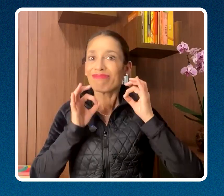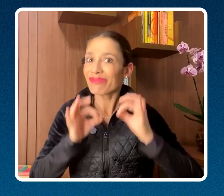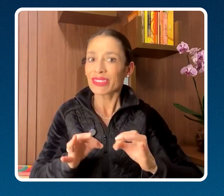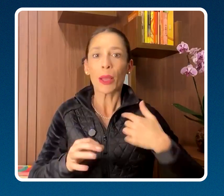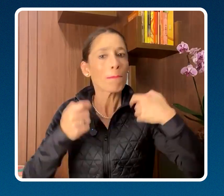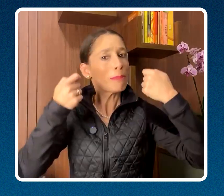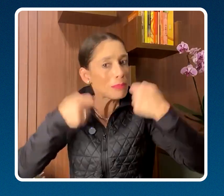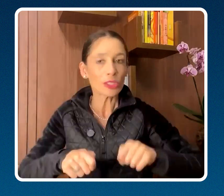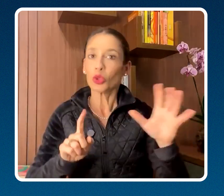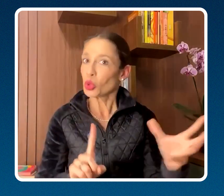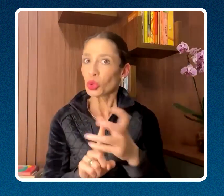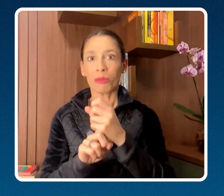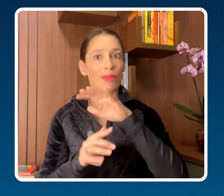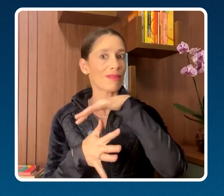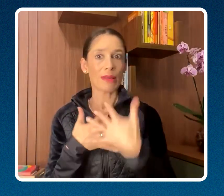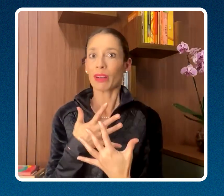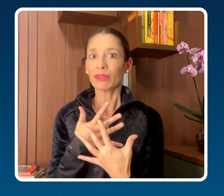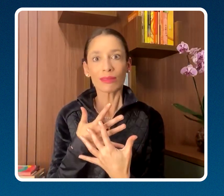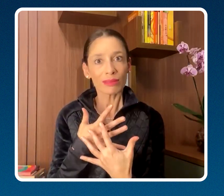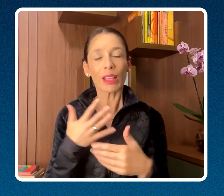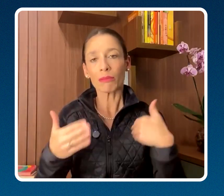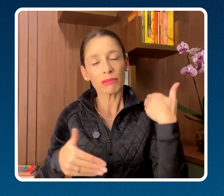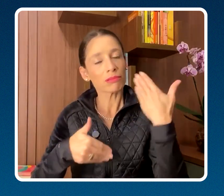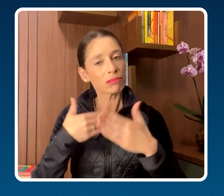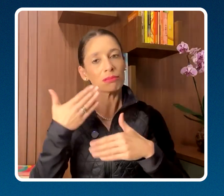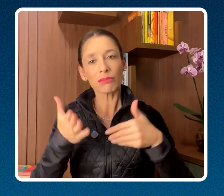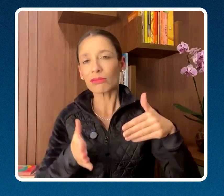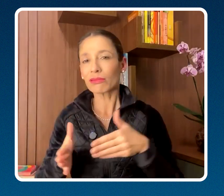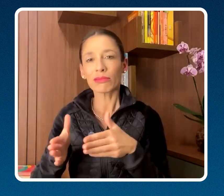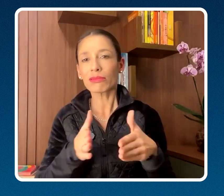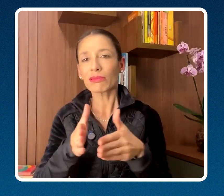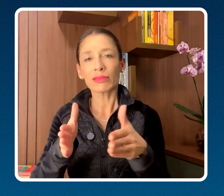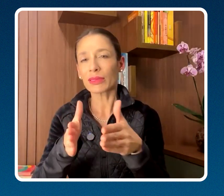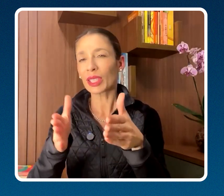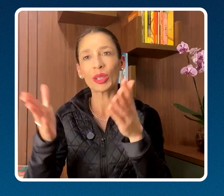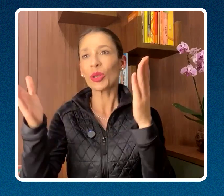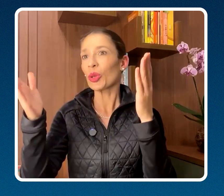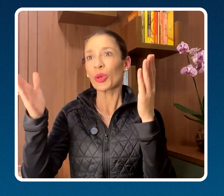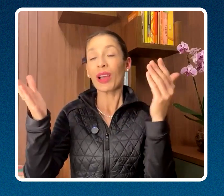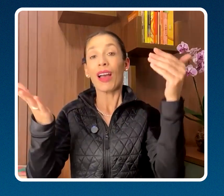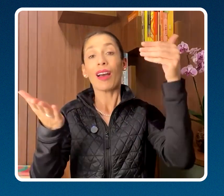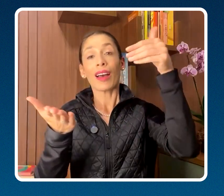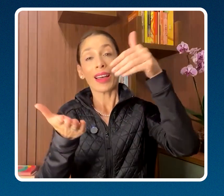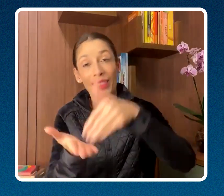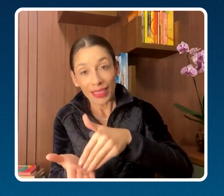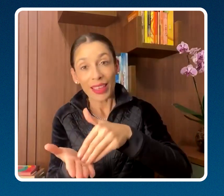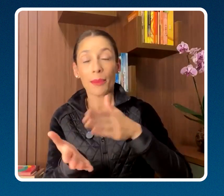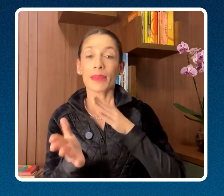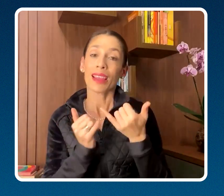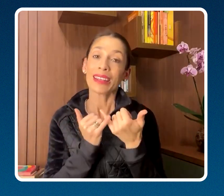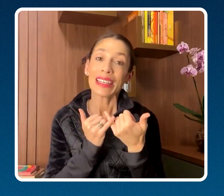fundo. Aí foi aí que foram mandando os caminhos até o meu caminho, a minha linha, o